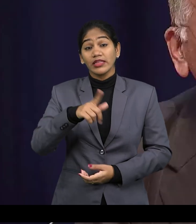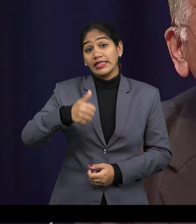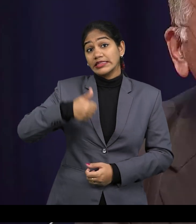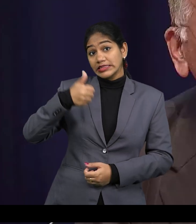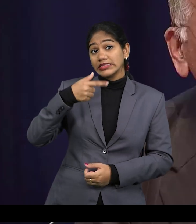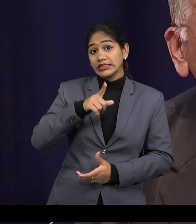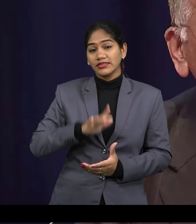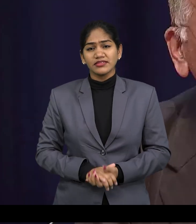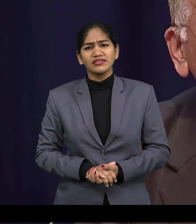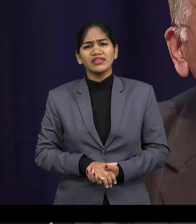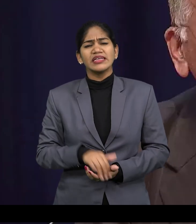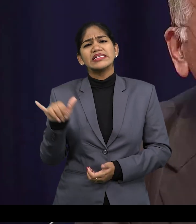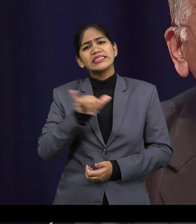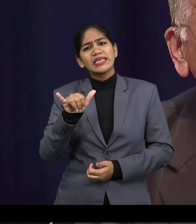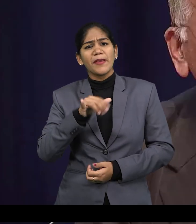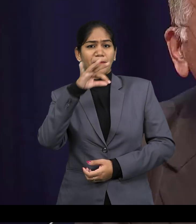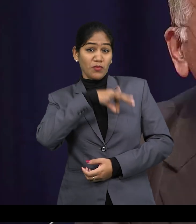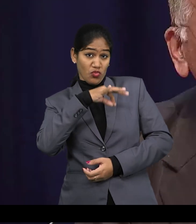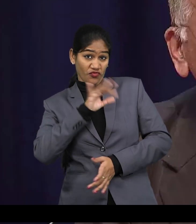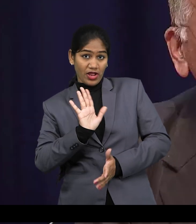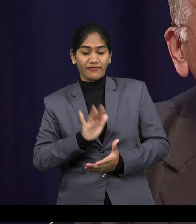అటార్నీ జనరల్కు